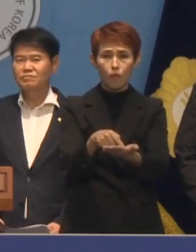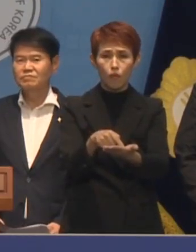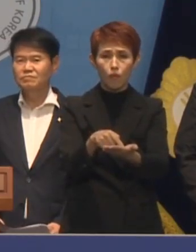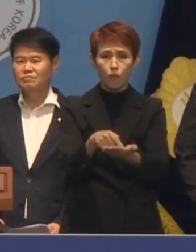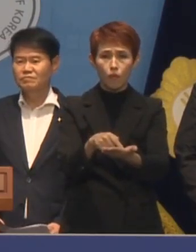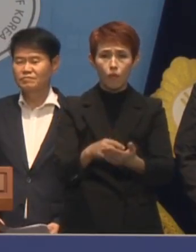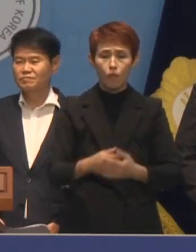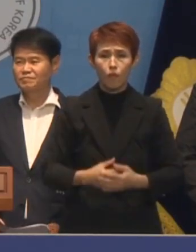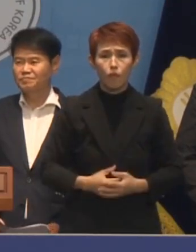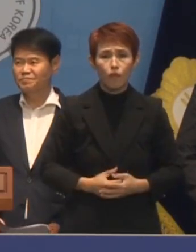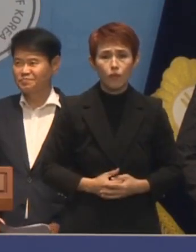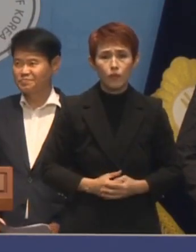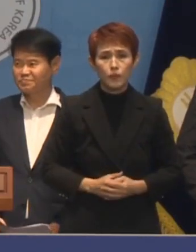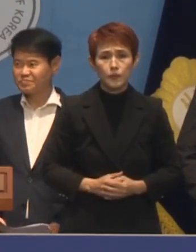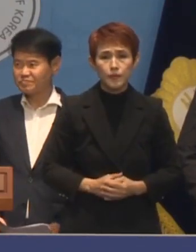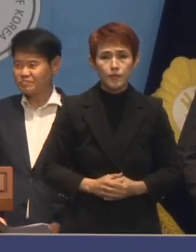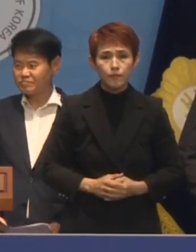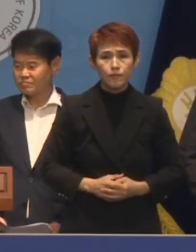사실입니다.